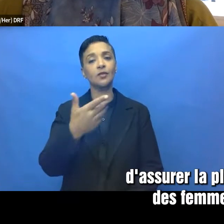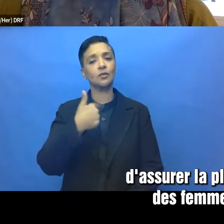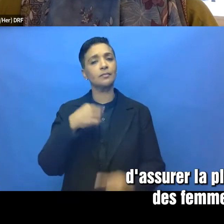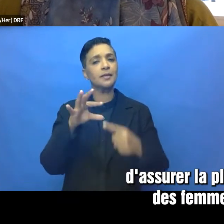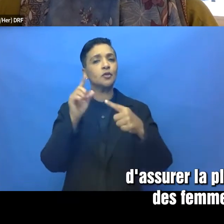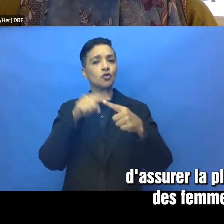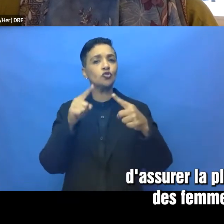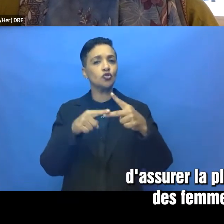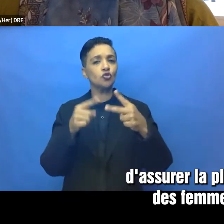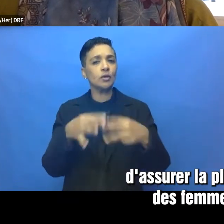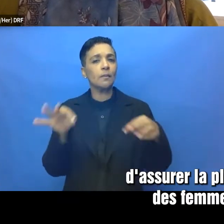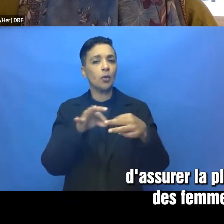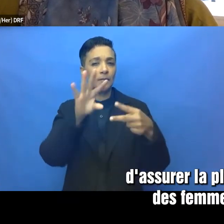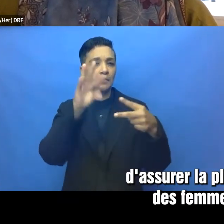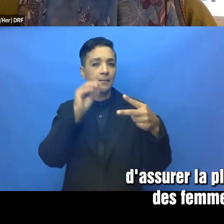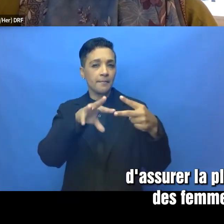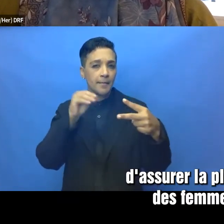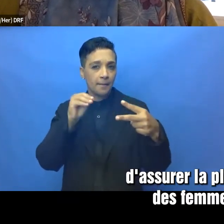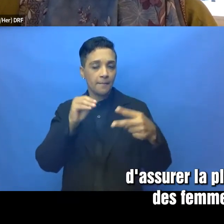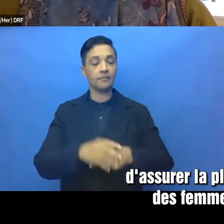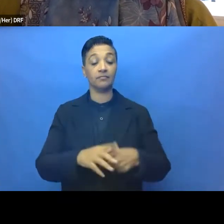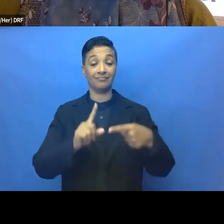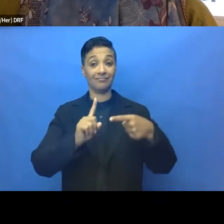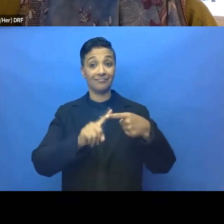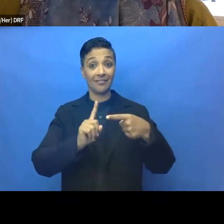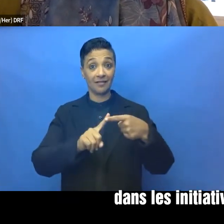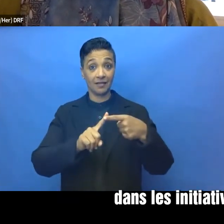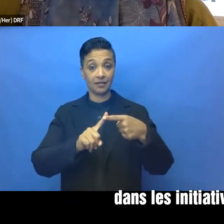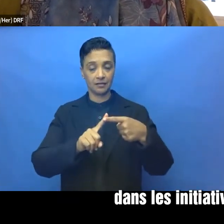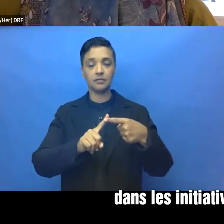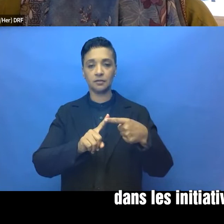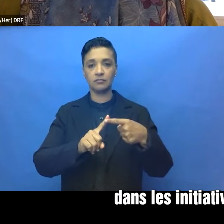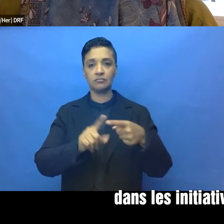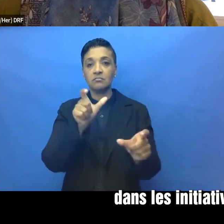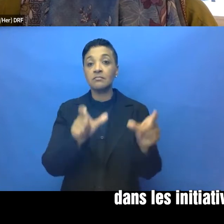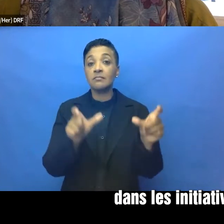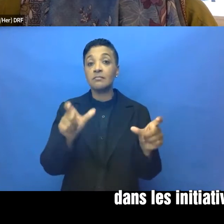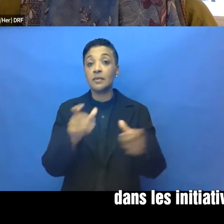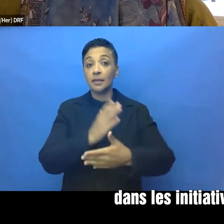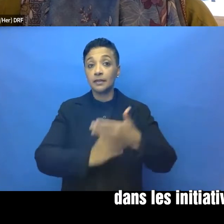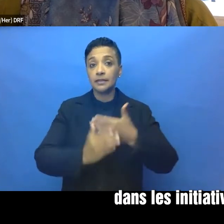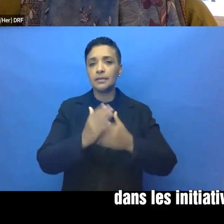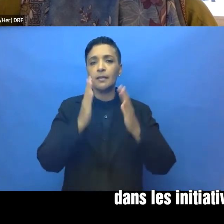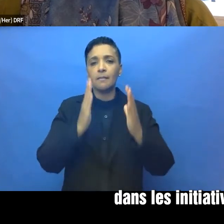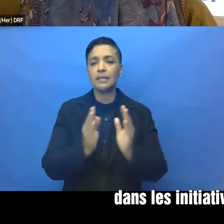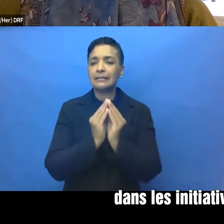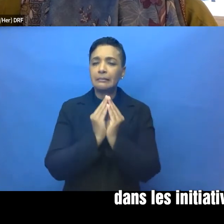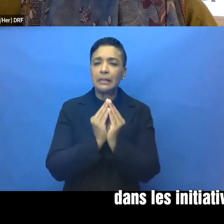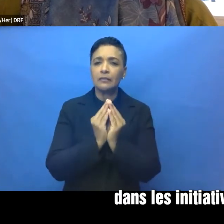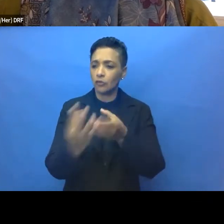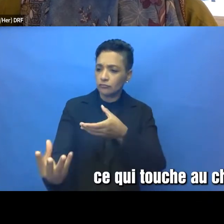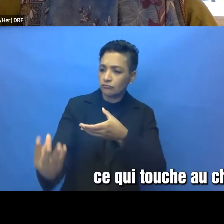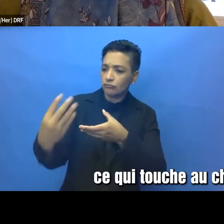Je vois à partir de vos remarques qu'il est très important d'assurer la pleine participation des femmes et des